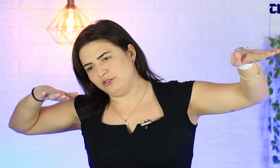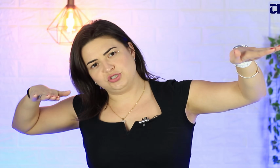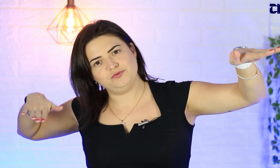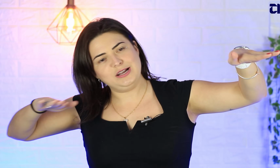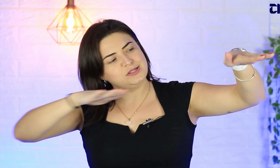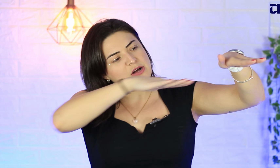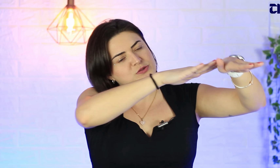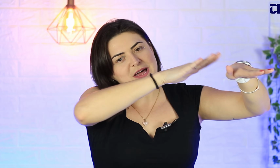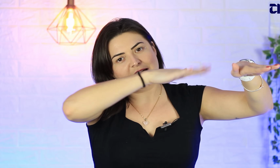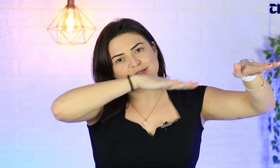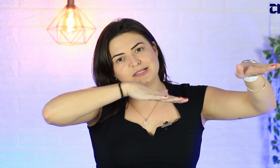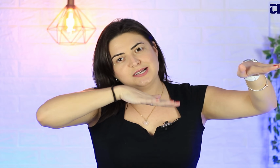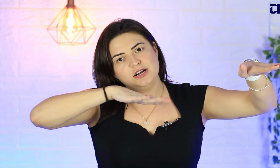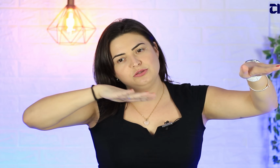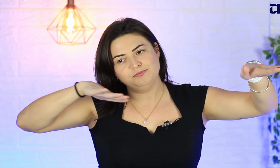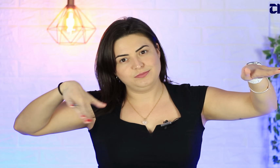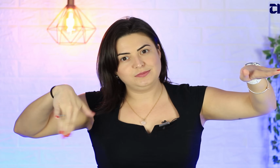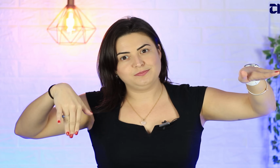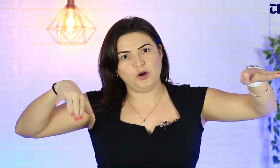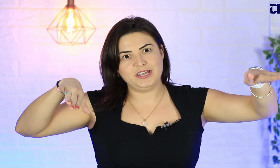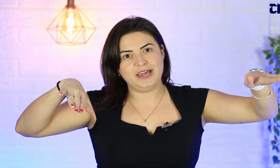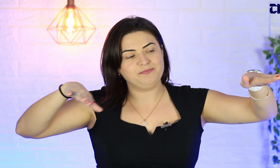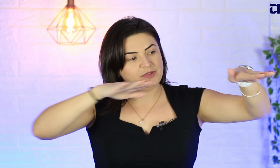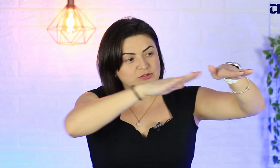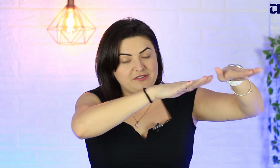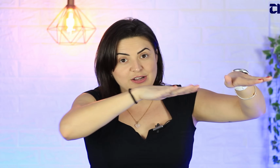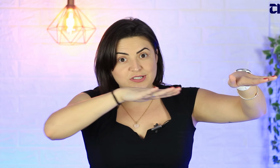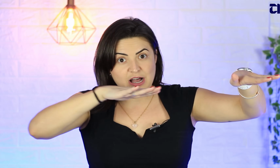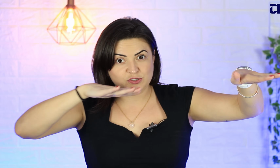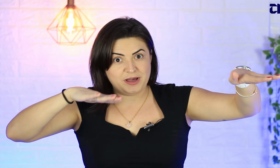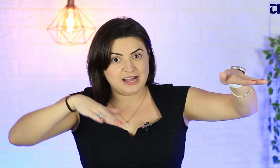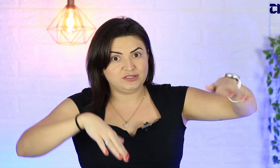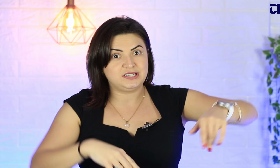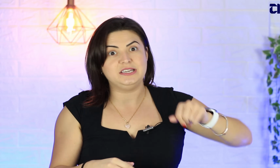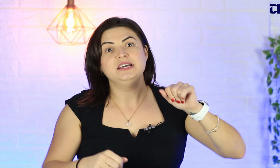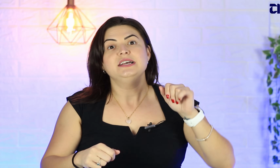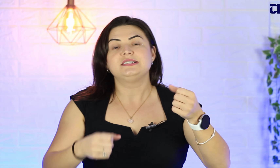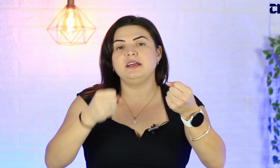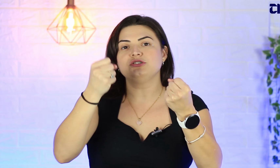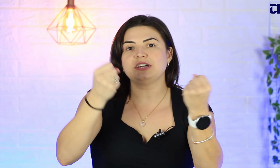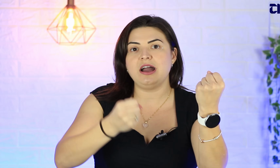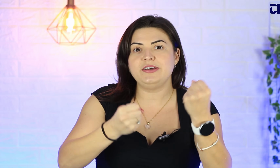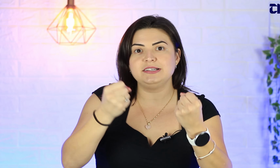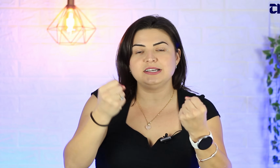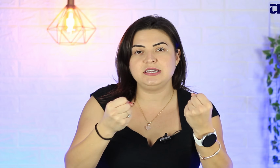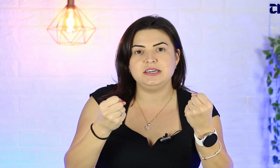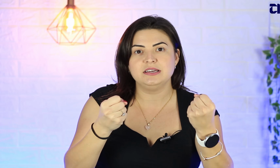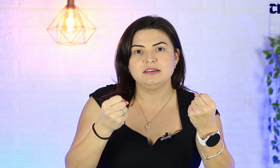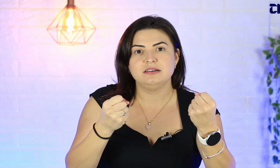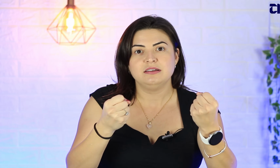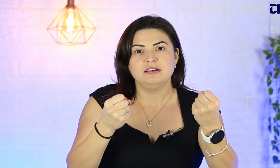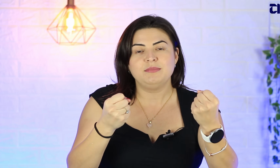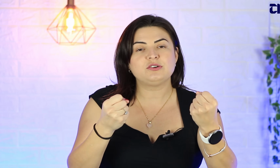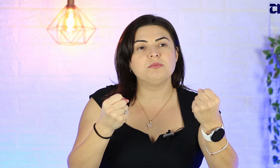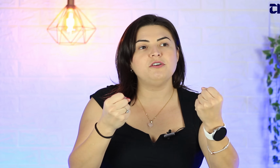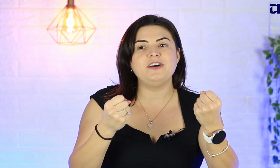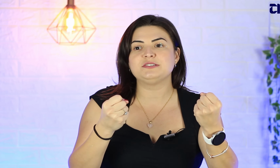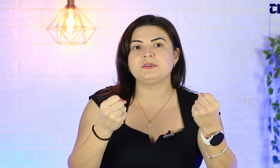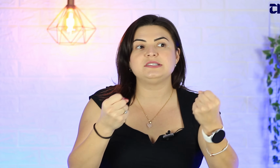Vários. Vários carros parados. Certo? Ok. Então, tem vários carros parados aqui. Sinal de carro é esse aqui. Mas como que eu faço para